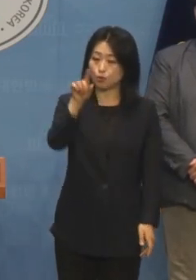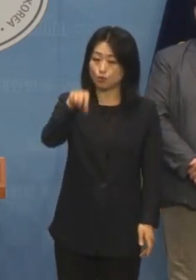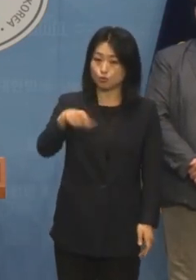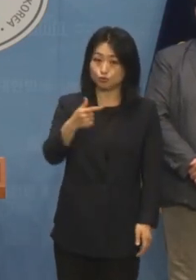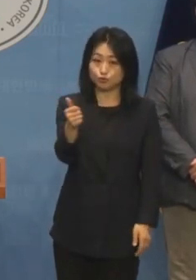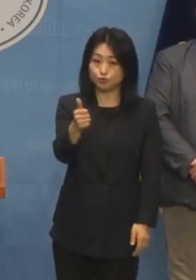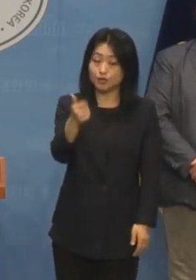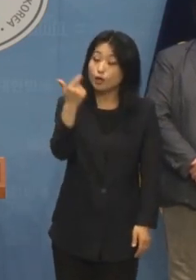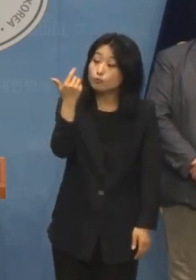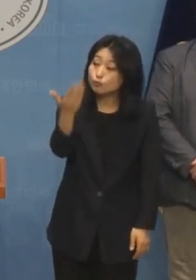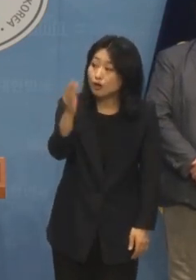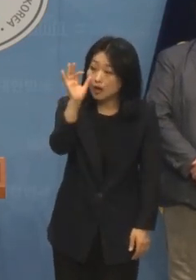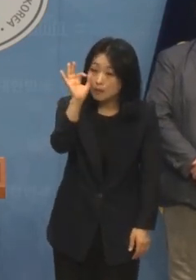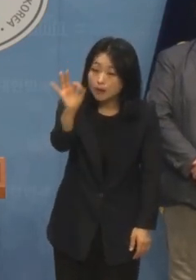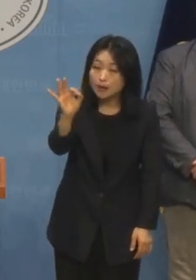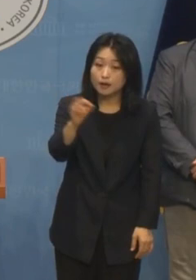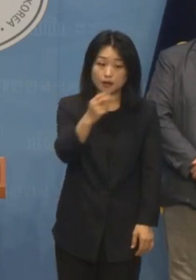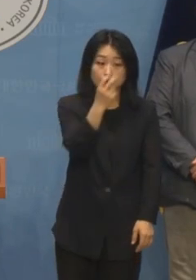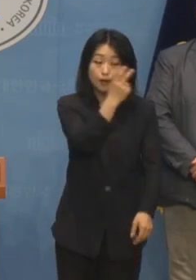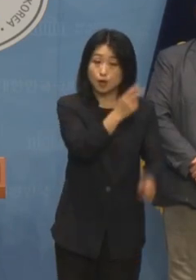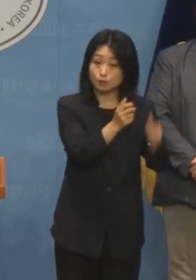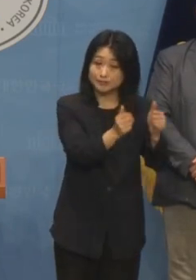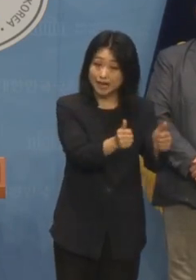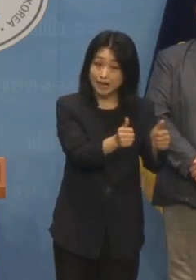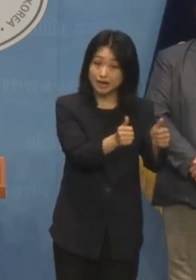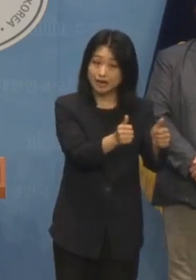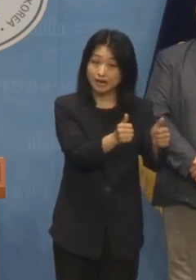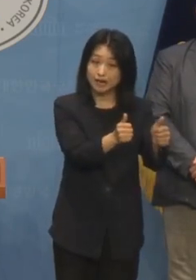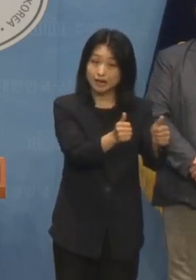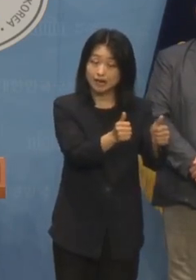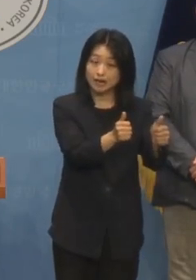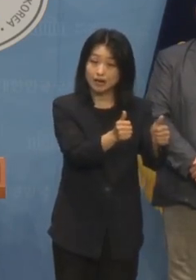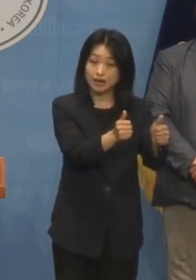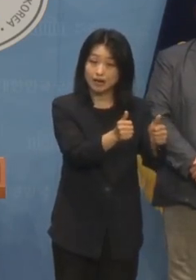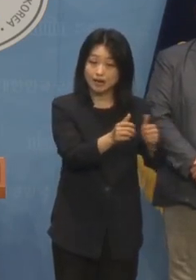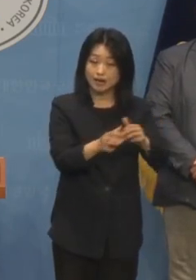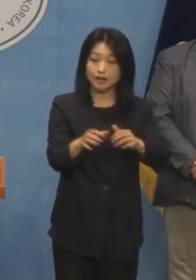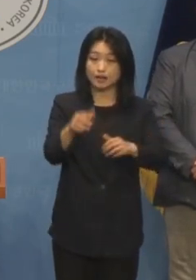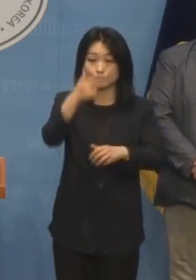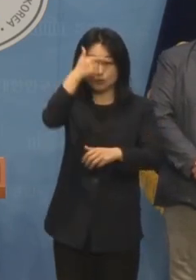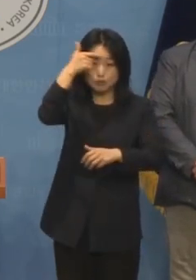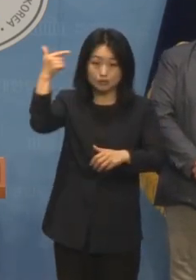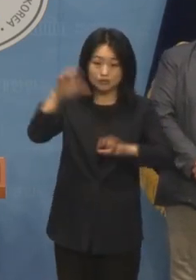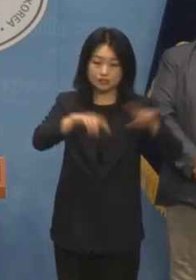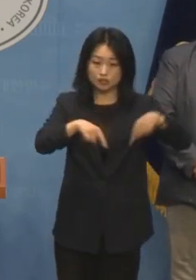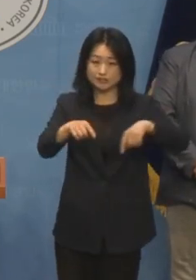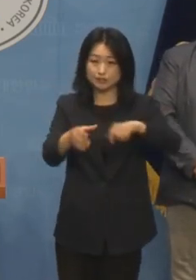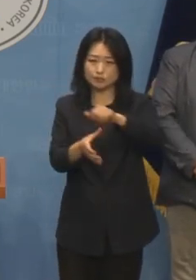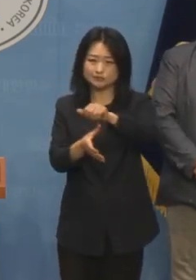물었습니다. 검찰이 결국 정치살인을 한 거 아니냐?